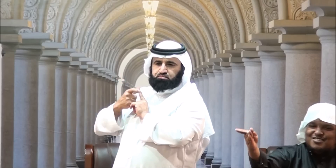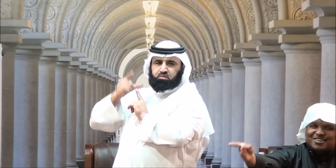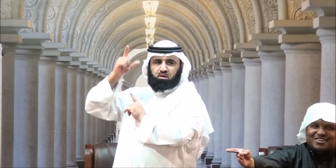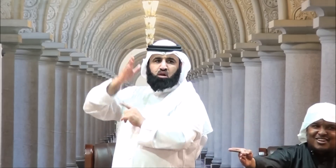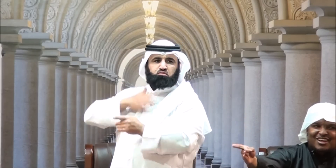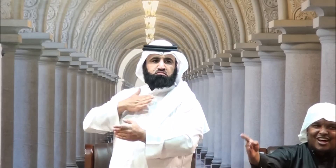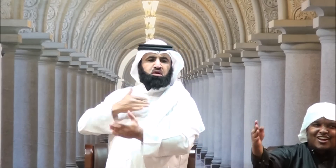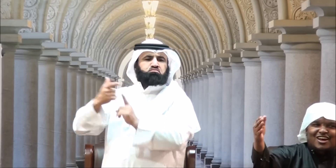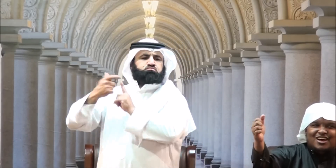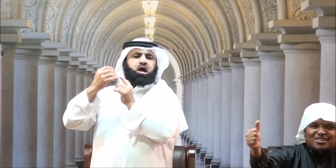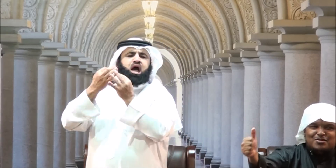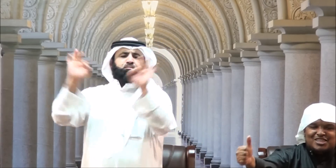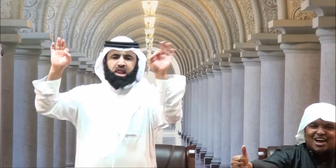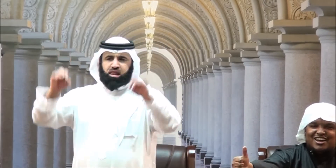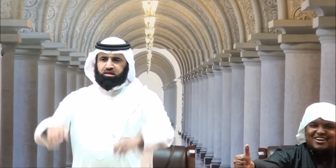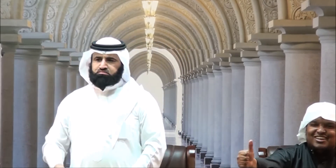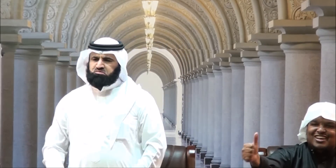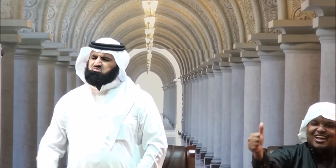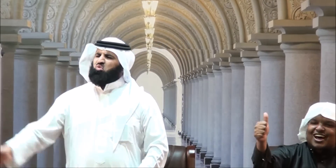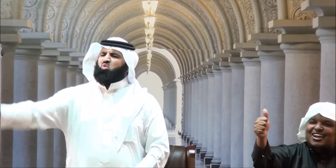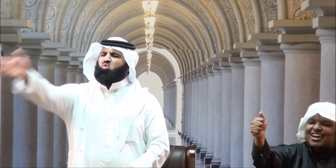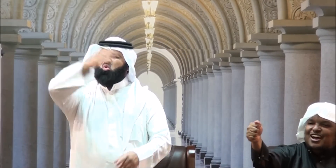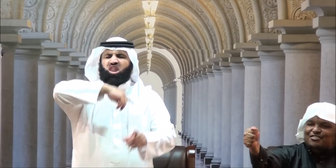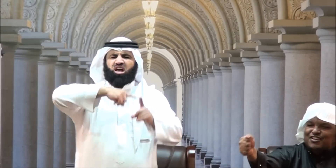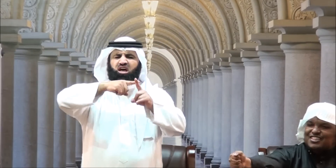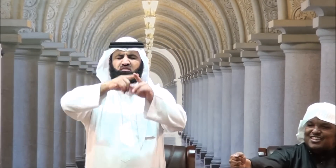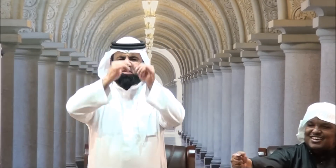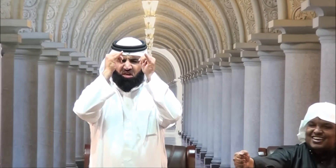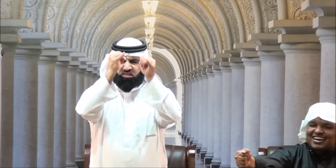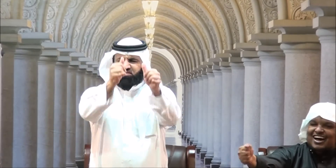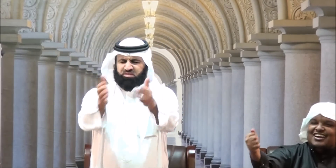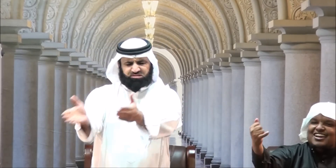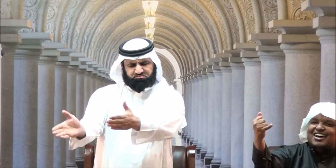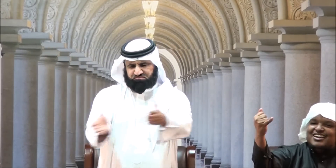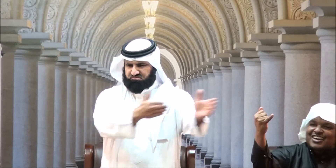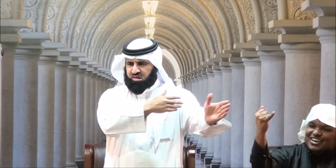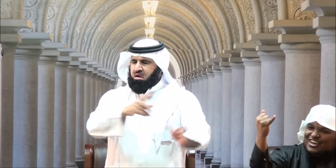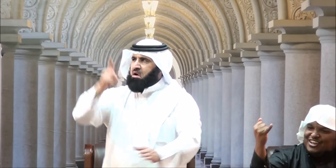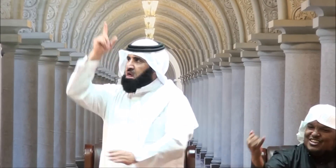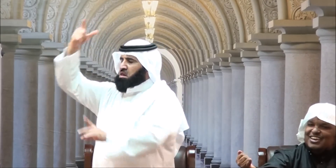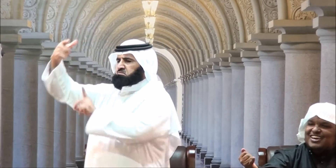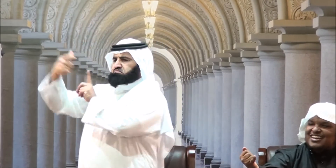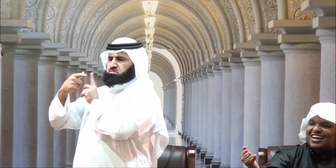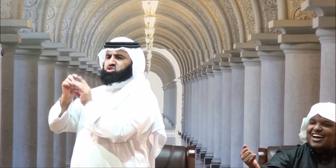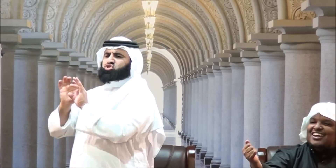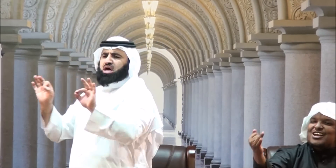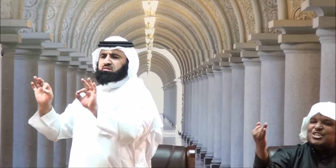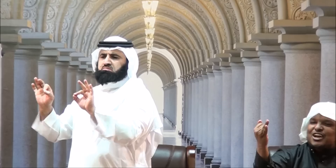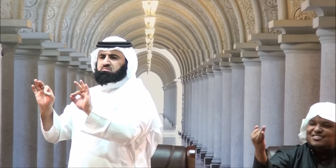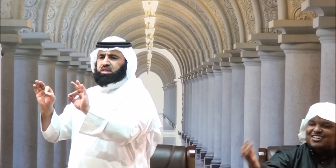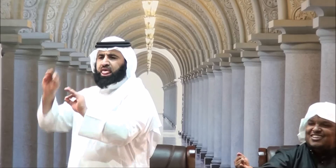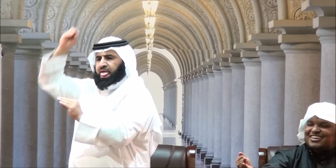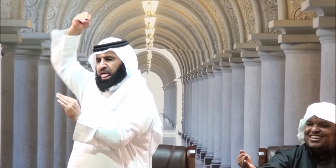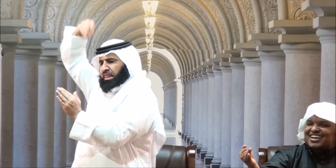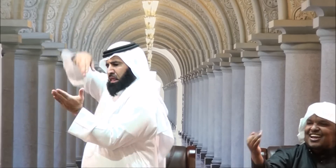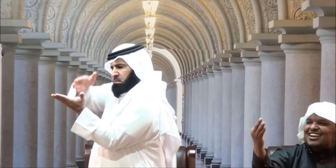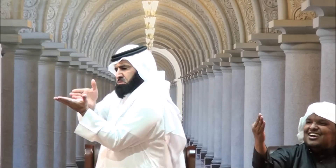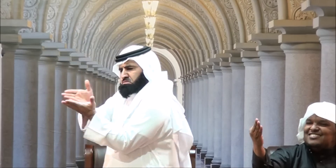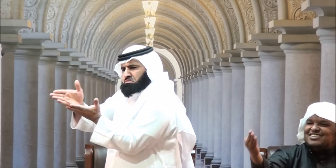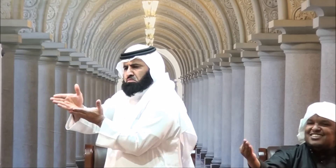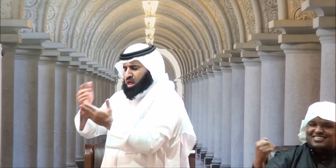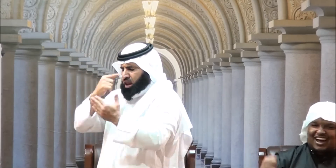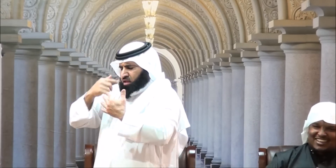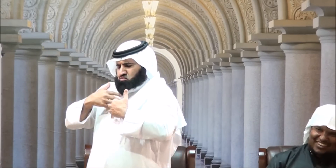الله ينصرك، الله يقضي مشاكلك، الله يحفظك، الله يهديك، الله يشرح صدرك،